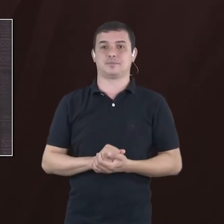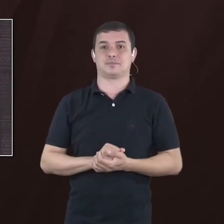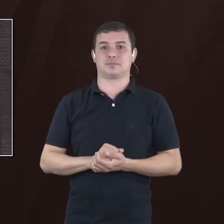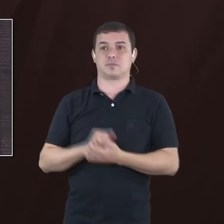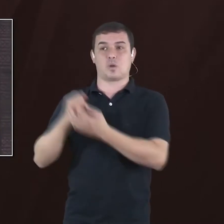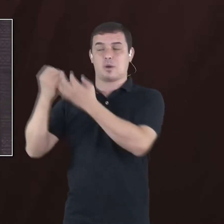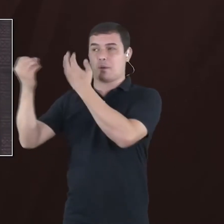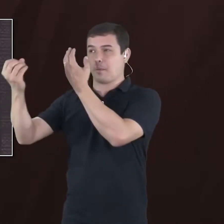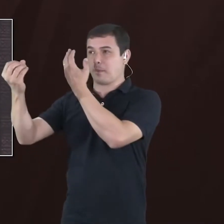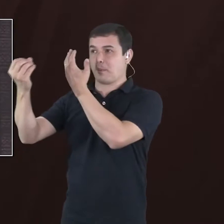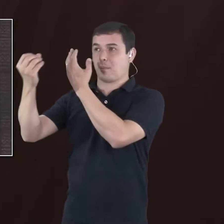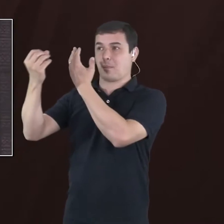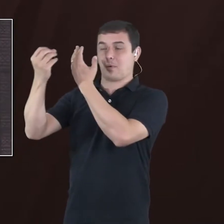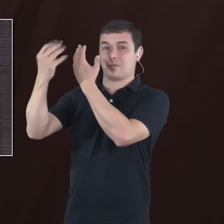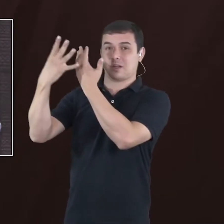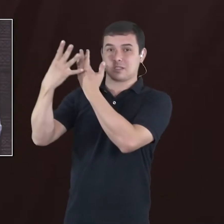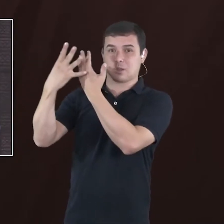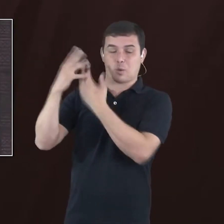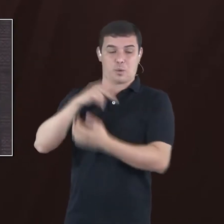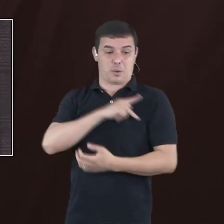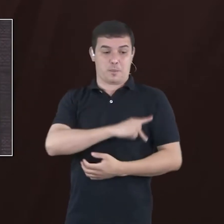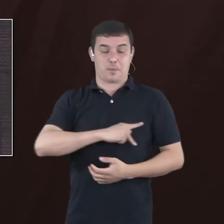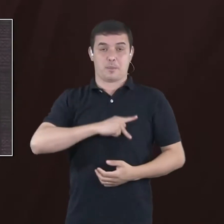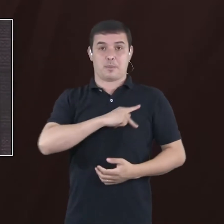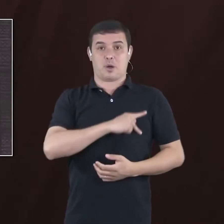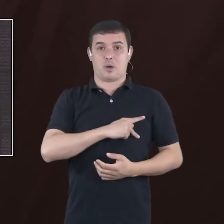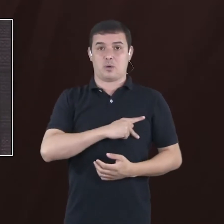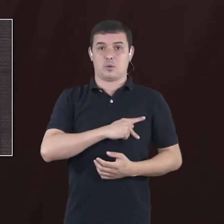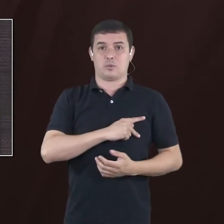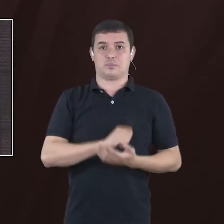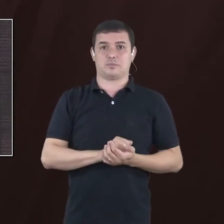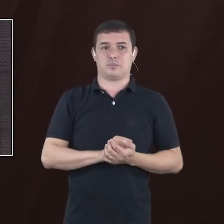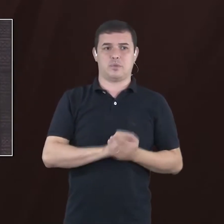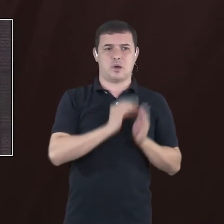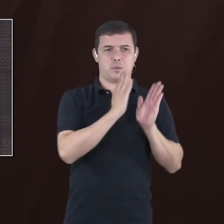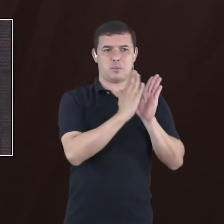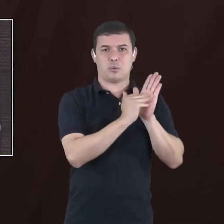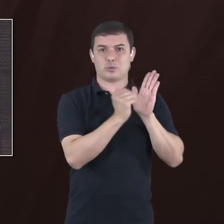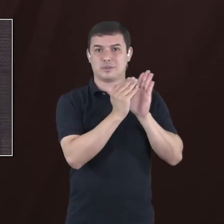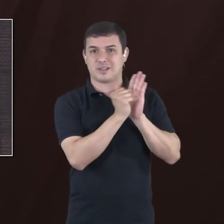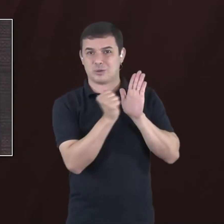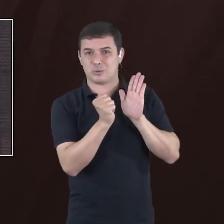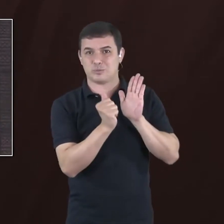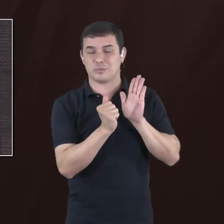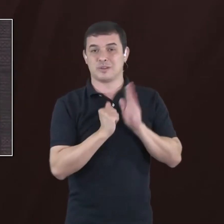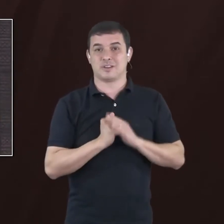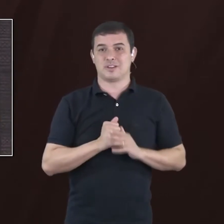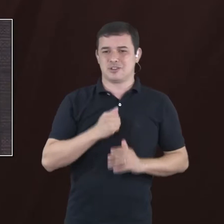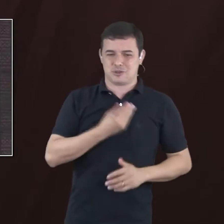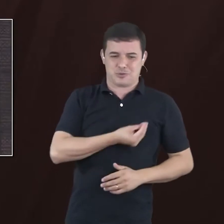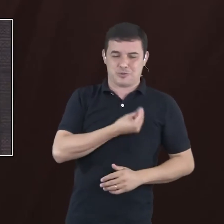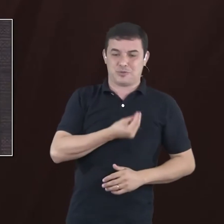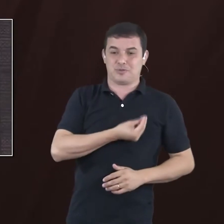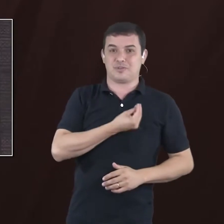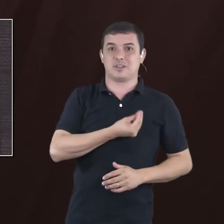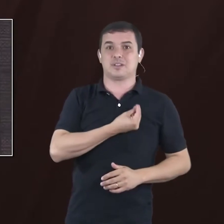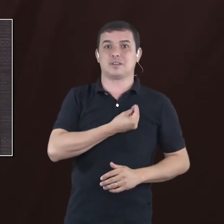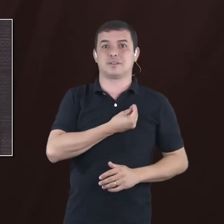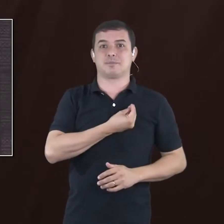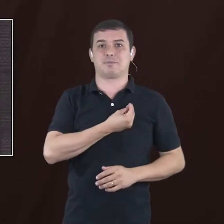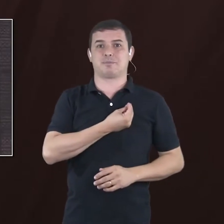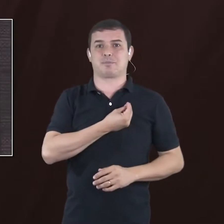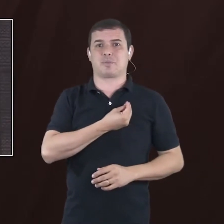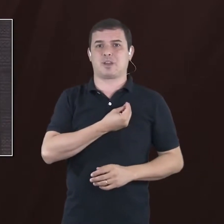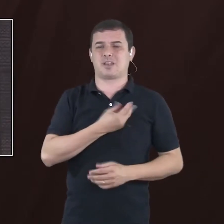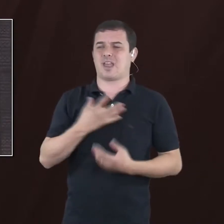por meio do apóstolo Paulo, e também deixou um modelo de vida de um homem que quer